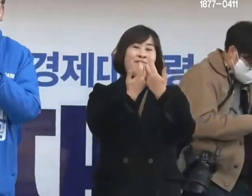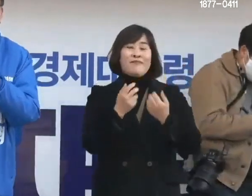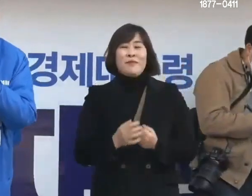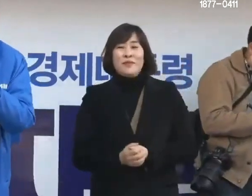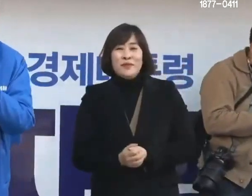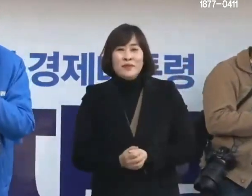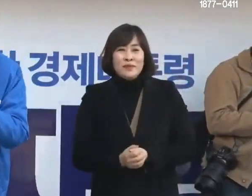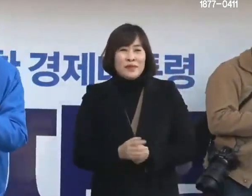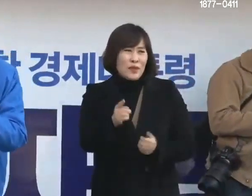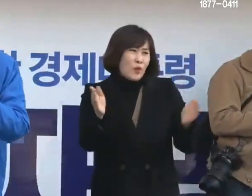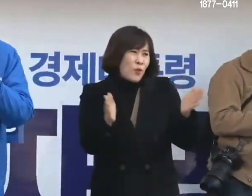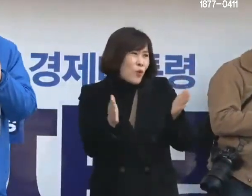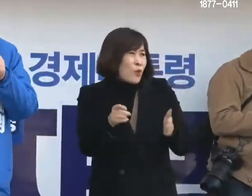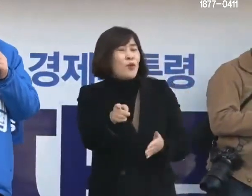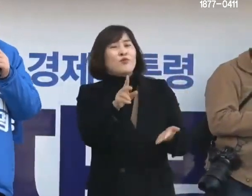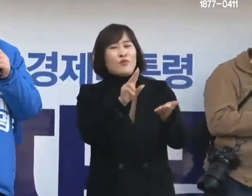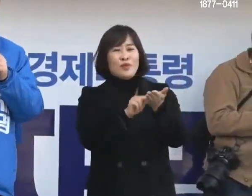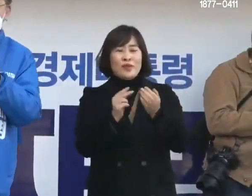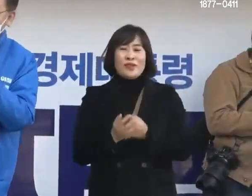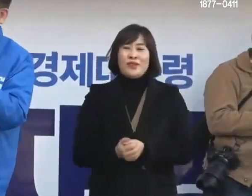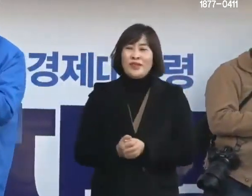없는 이런 공간밖에 없나요?